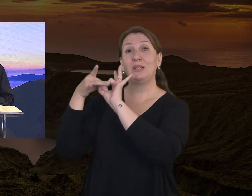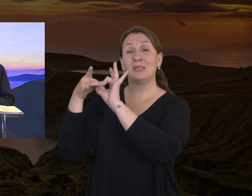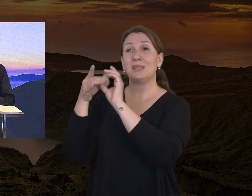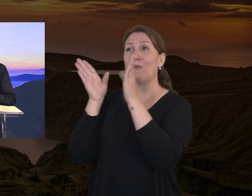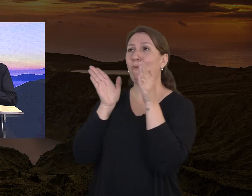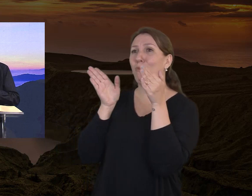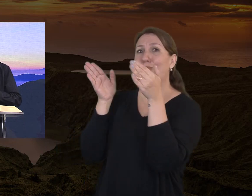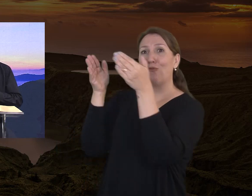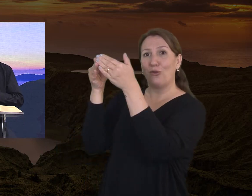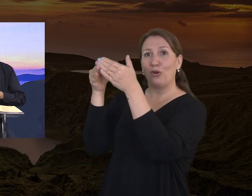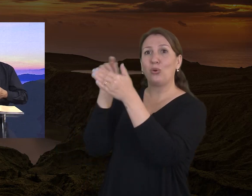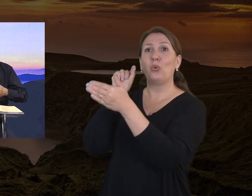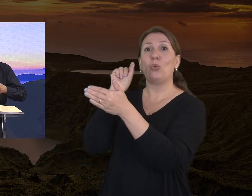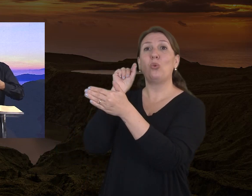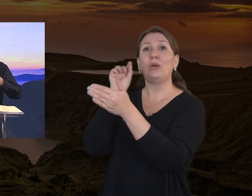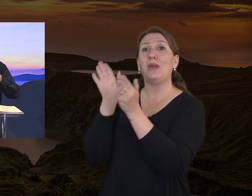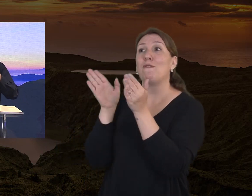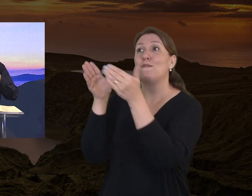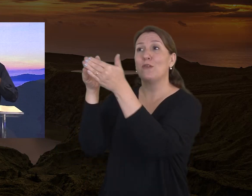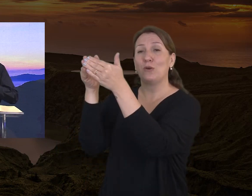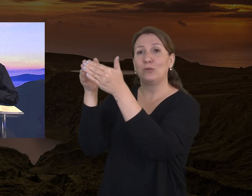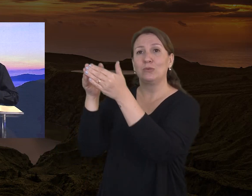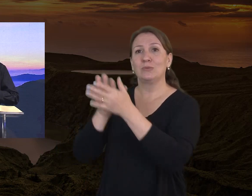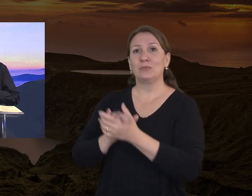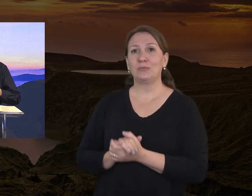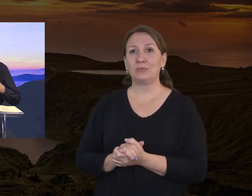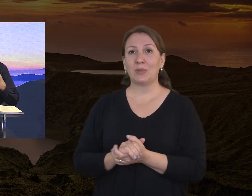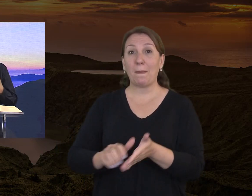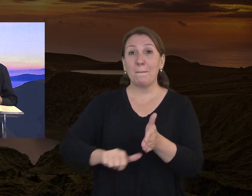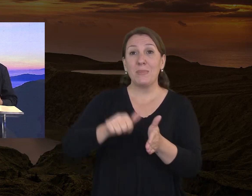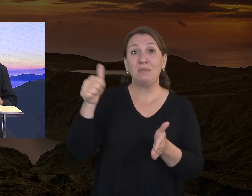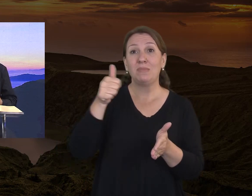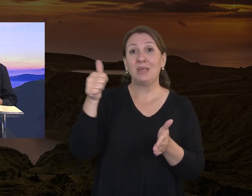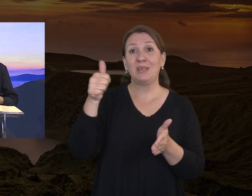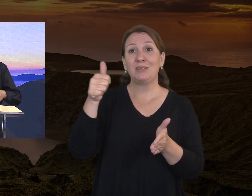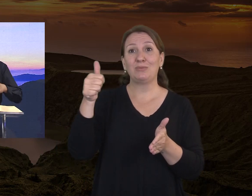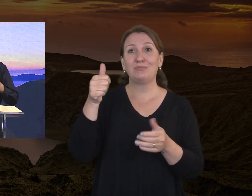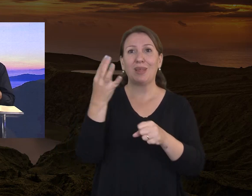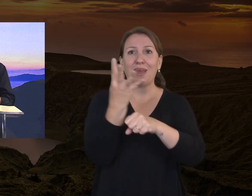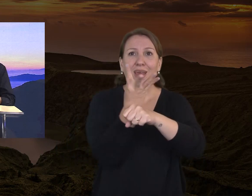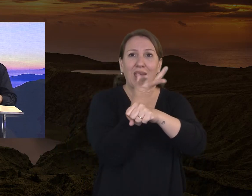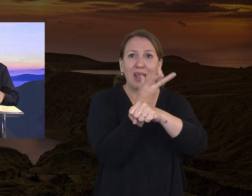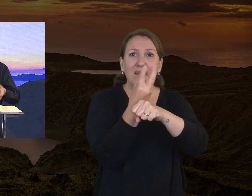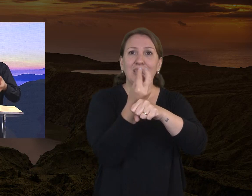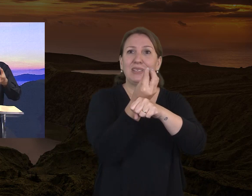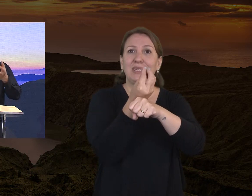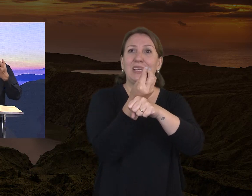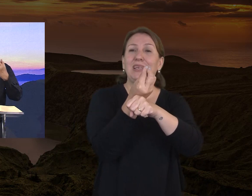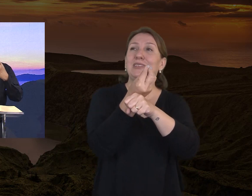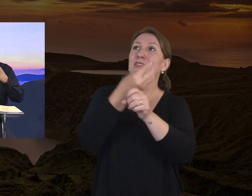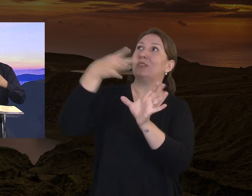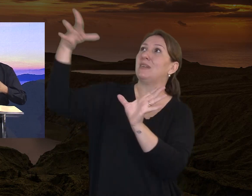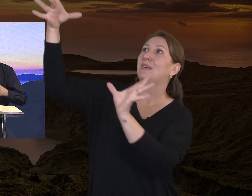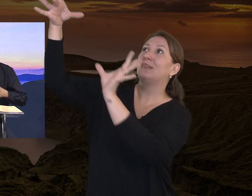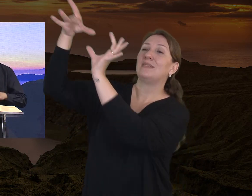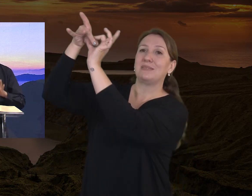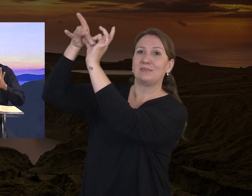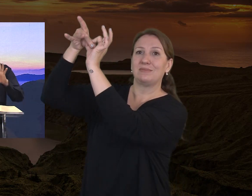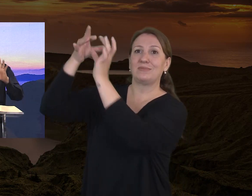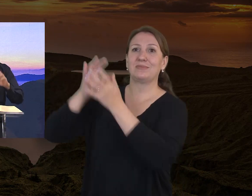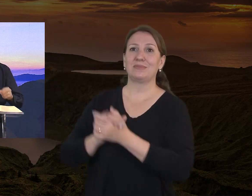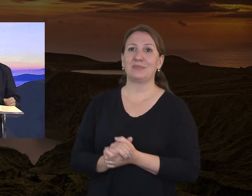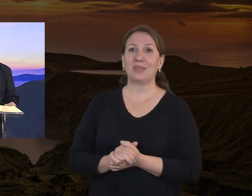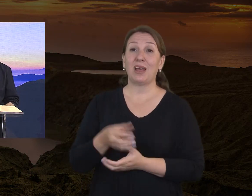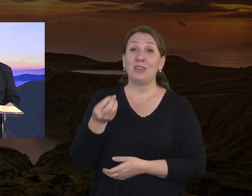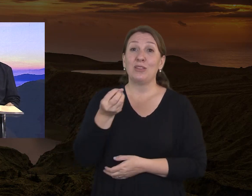visa, primeiramente, reconciliar a igreja, reconciliar a nova criação